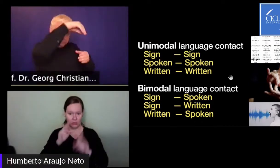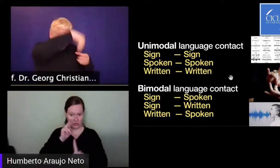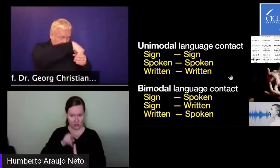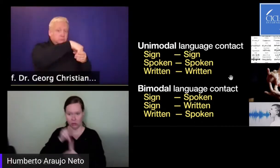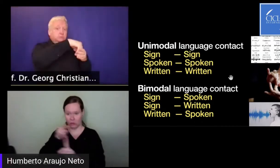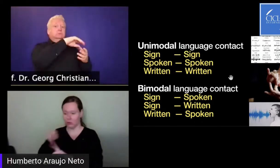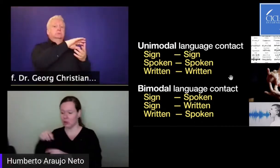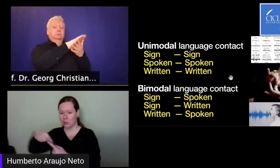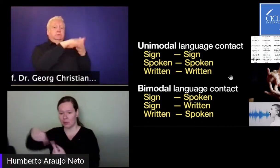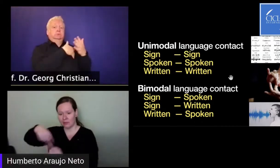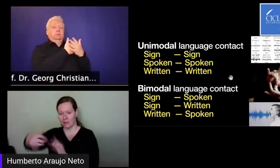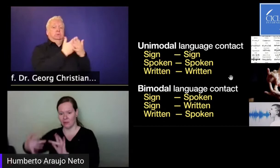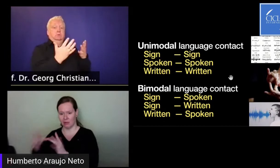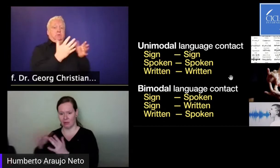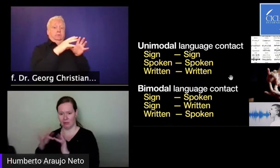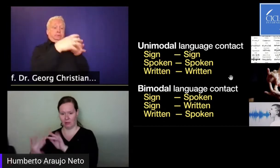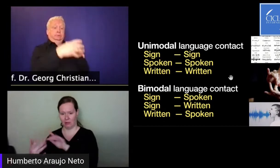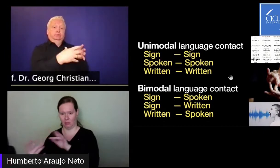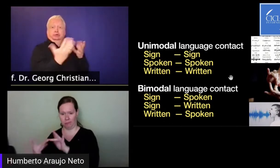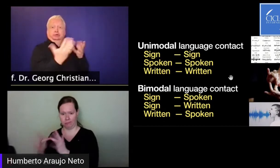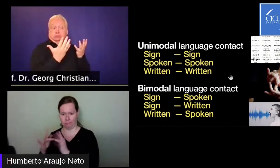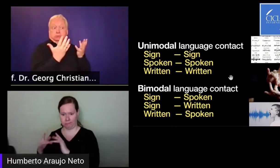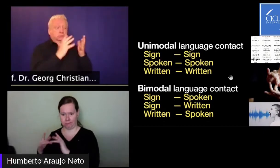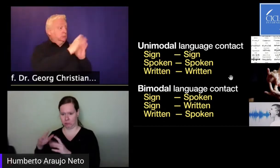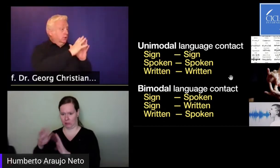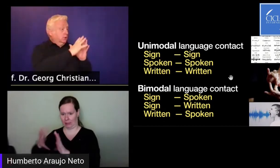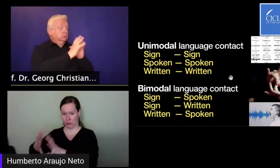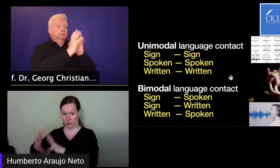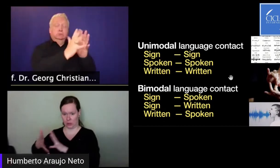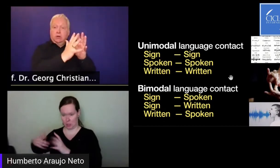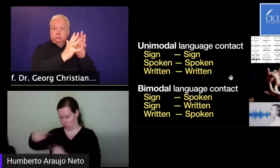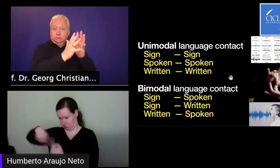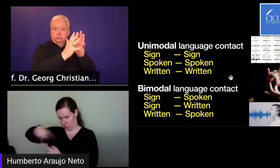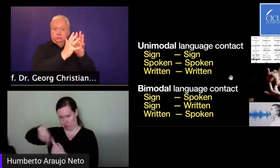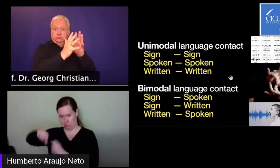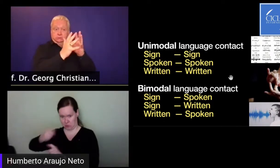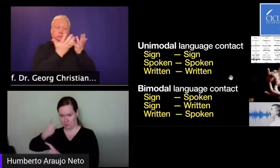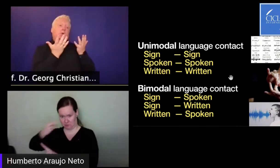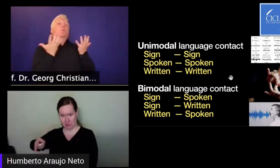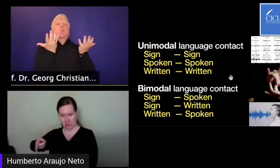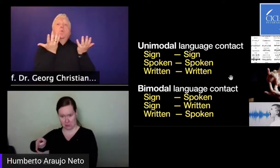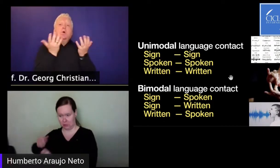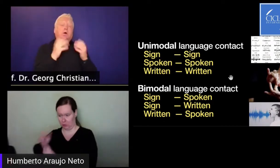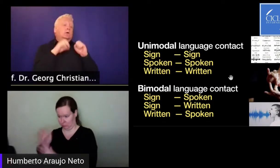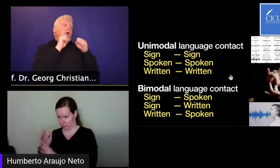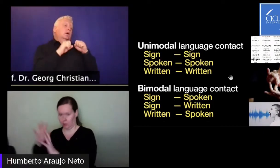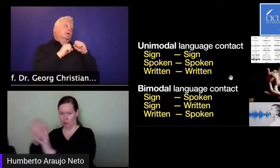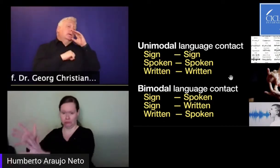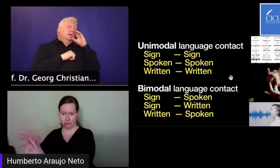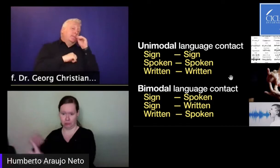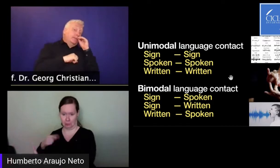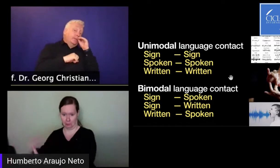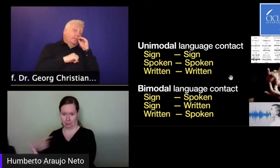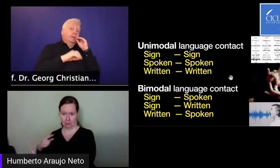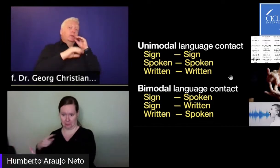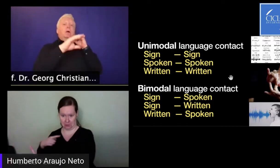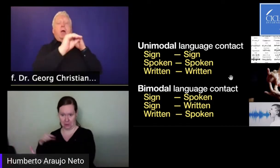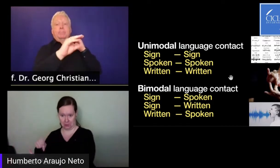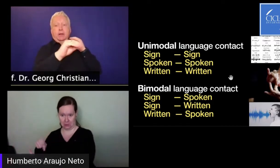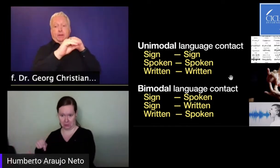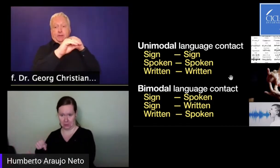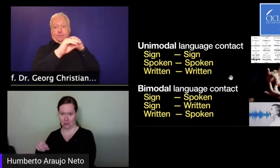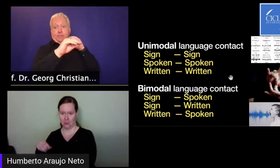Então, se a gente pretende fazer estudos de línguas em contato, é interessante a gente observar para essa questão